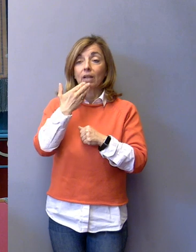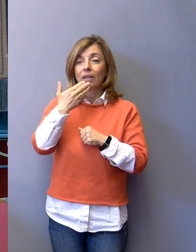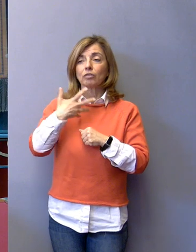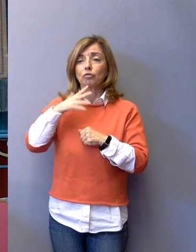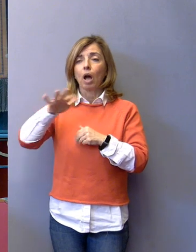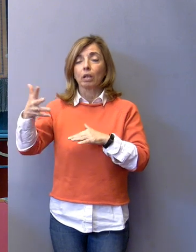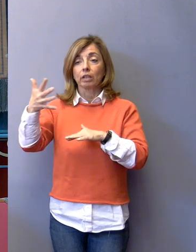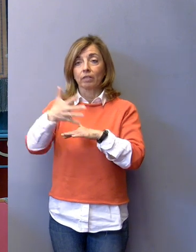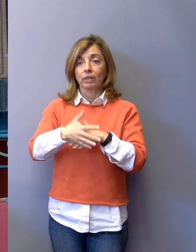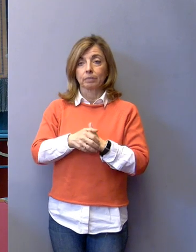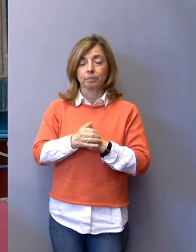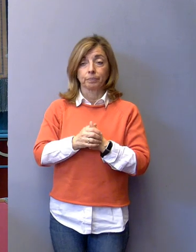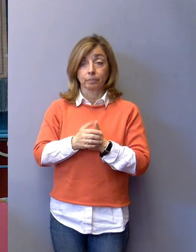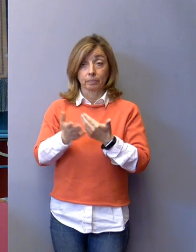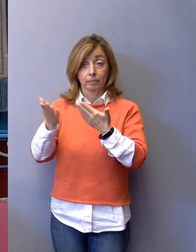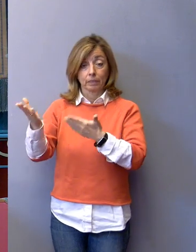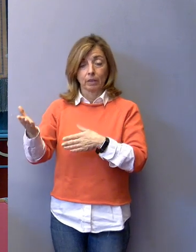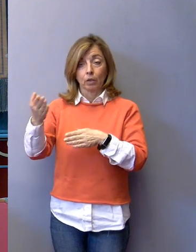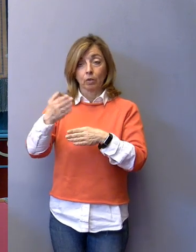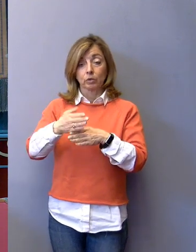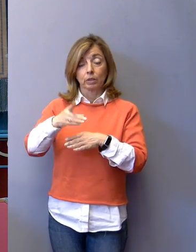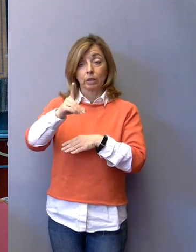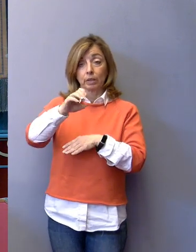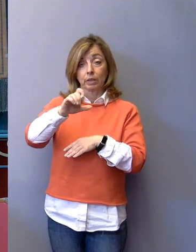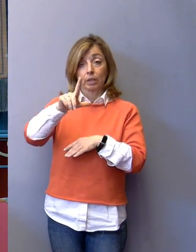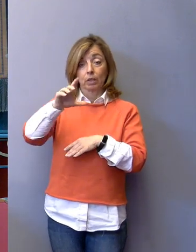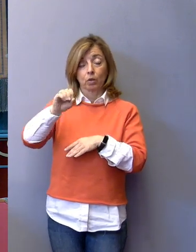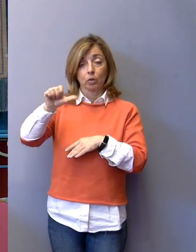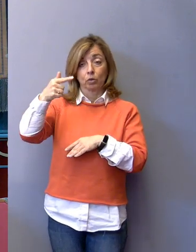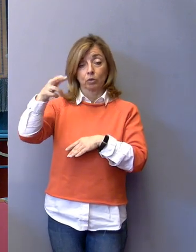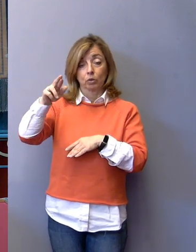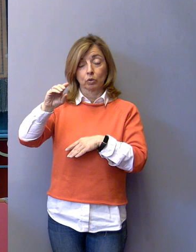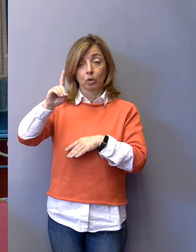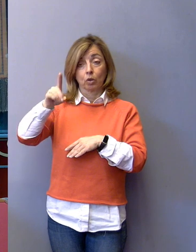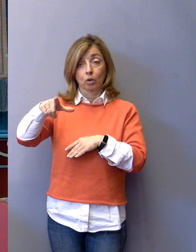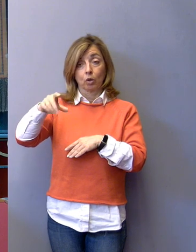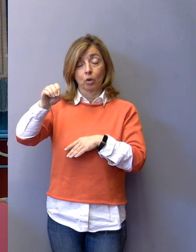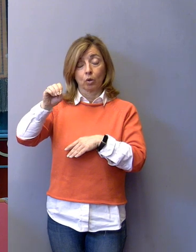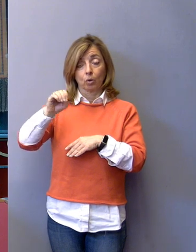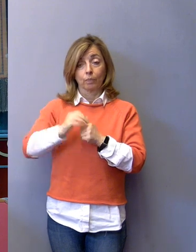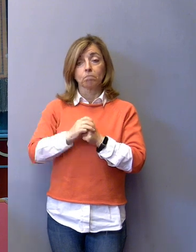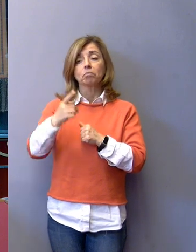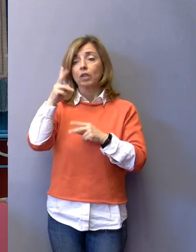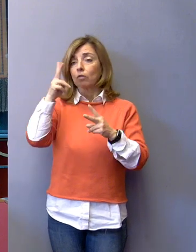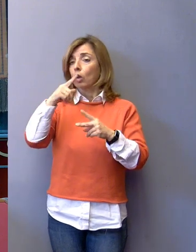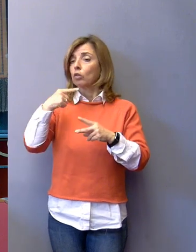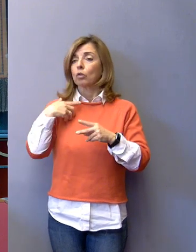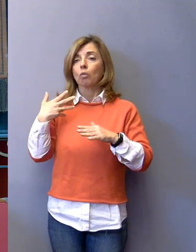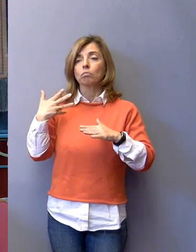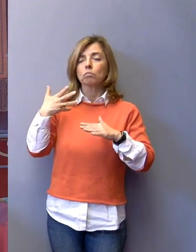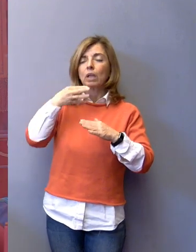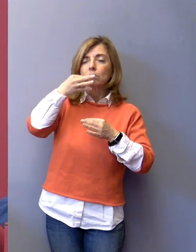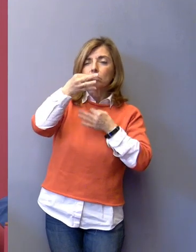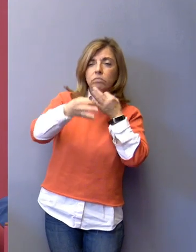prego consigliere dello strologo Sì grazie Io non entro nel merito tecnico perché hanno già molto bene parlato